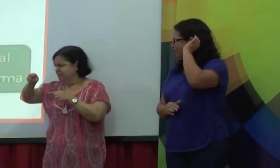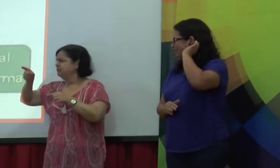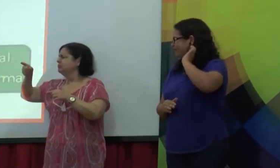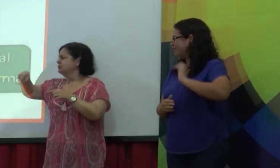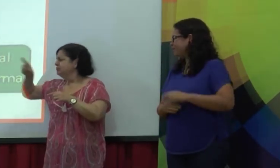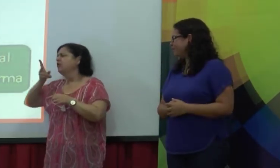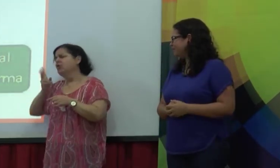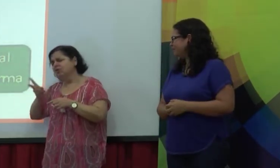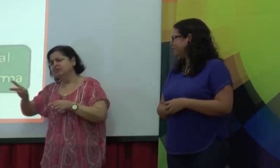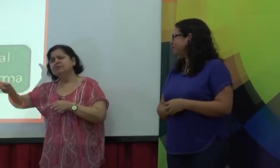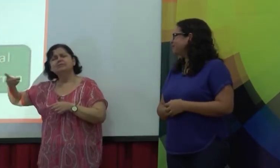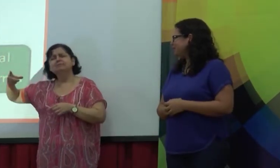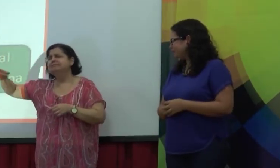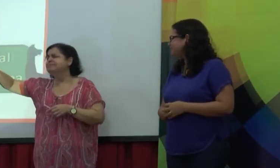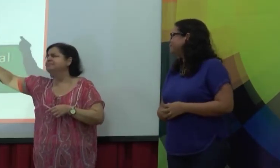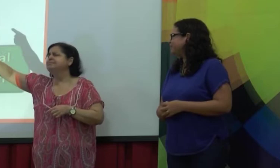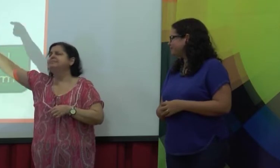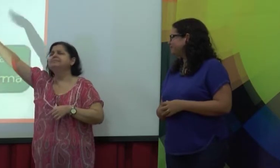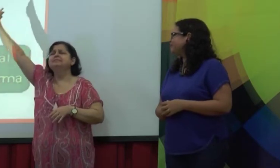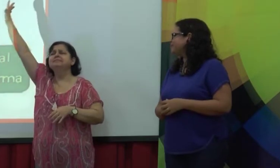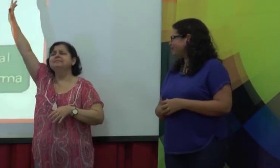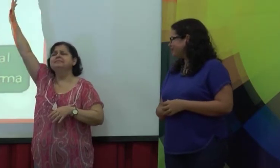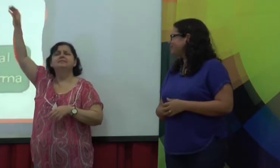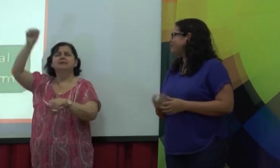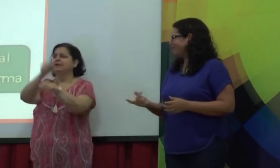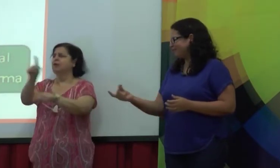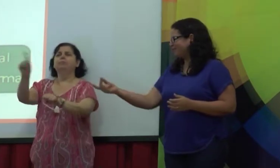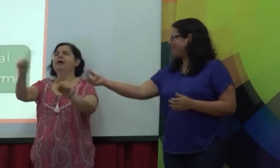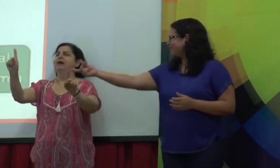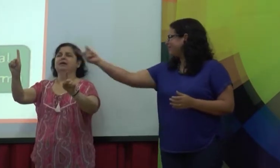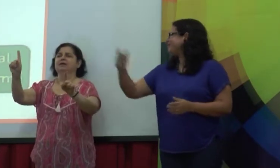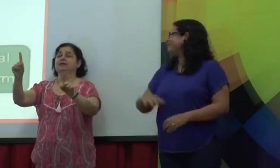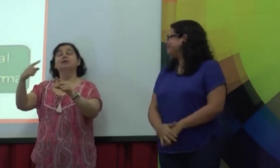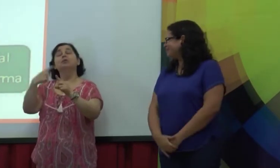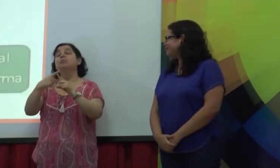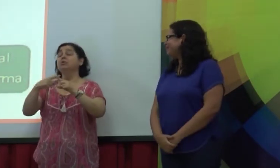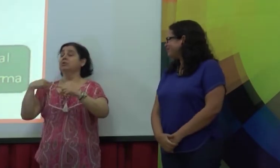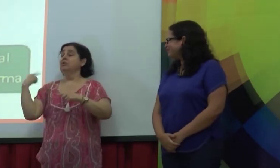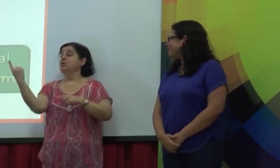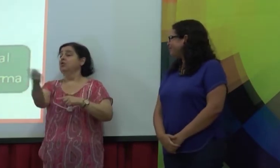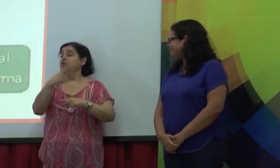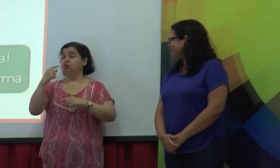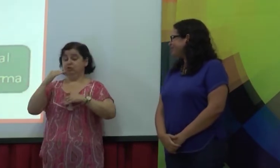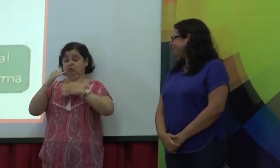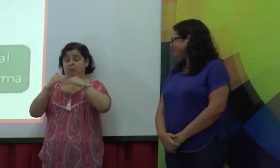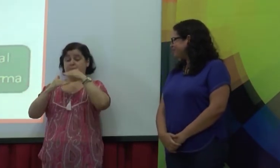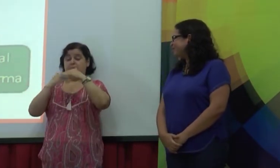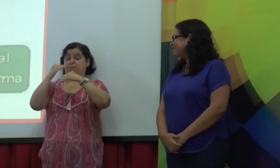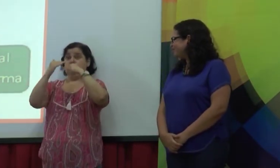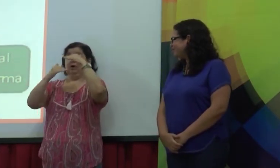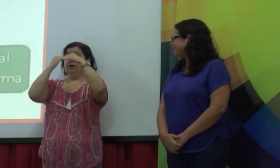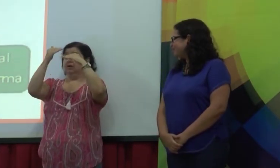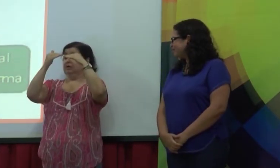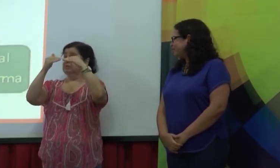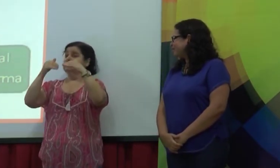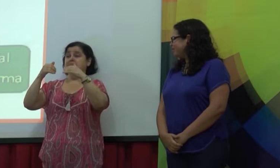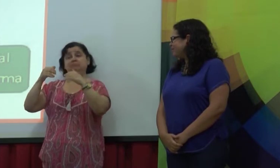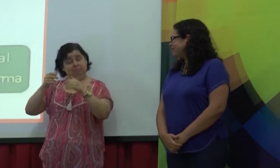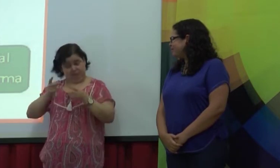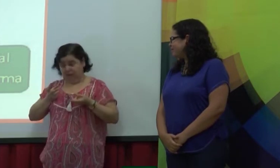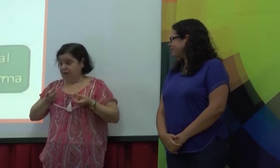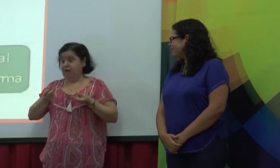Esse compartilhar continua sempre, vai a vida inteira, não acaba infinito. Por